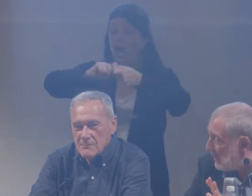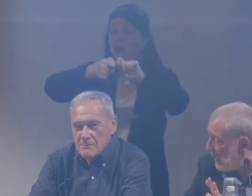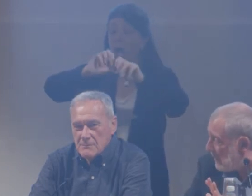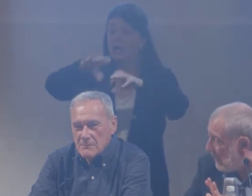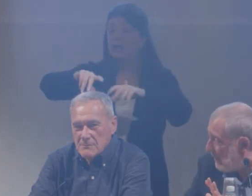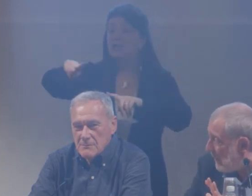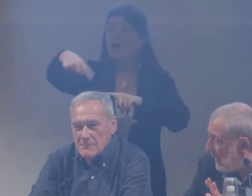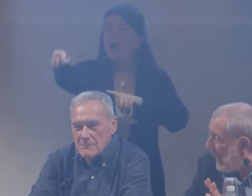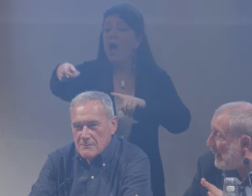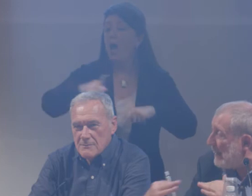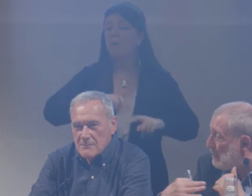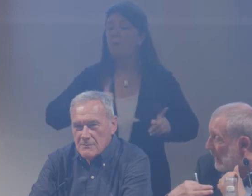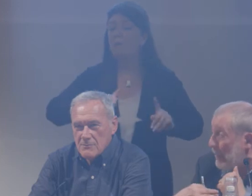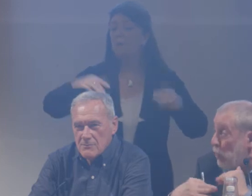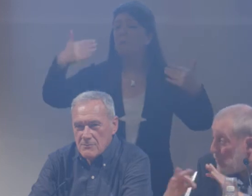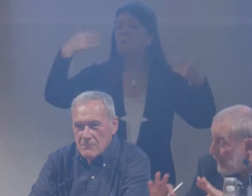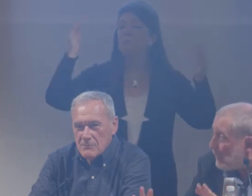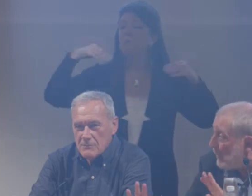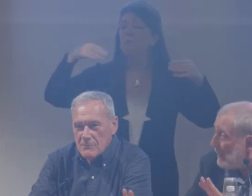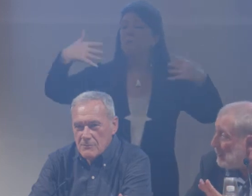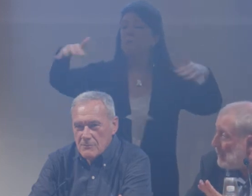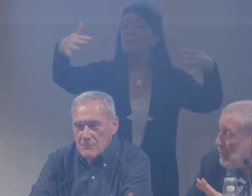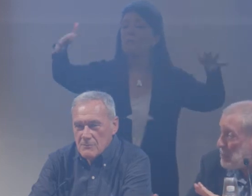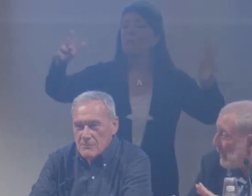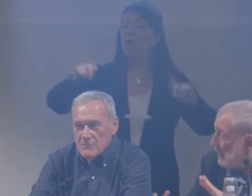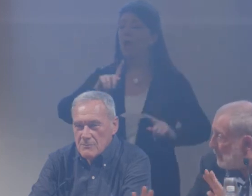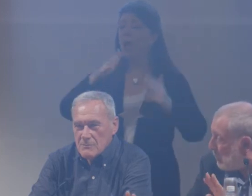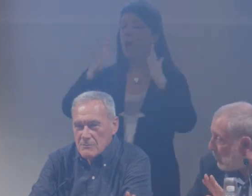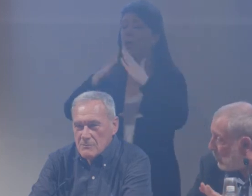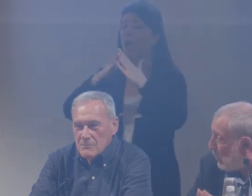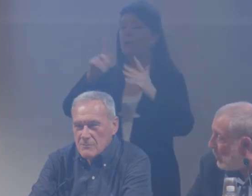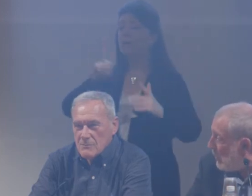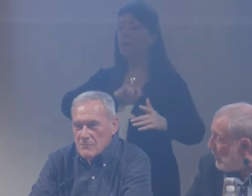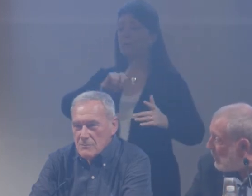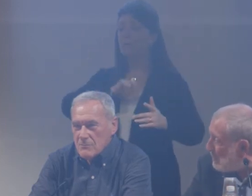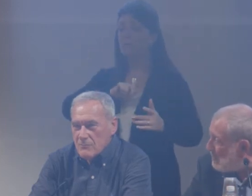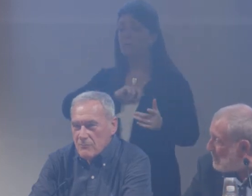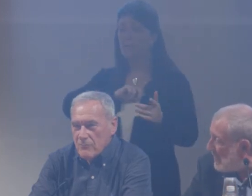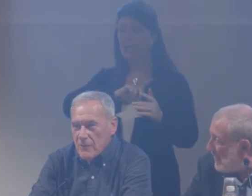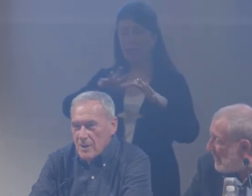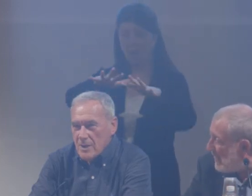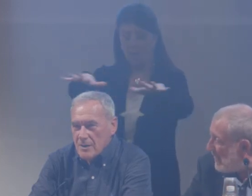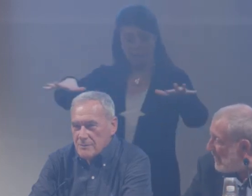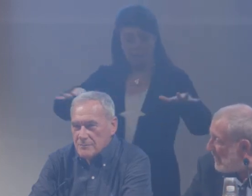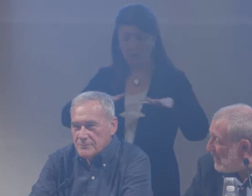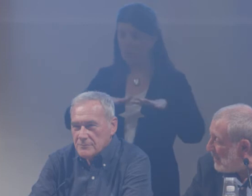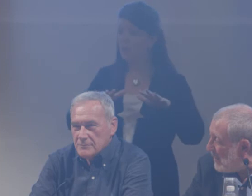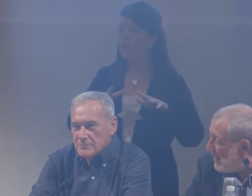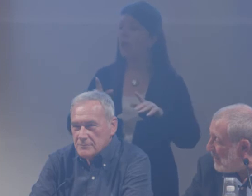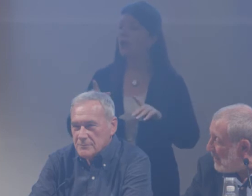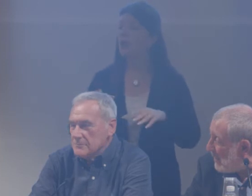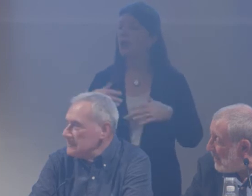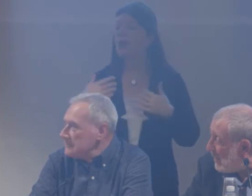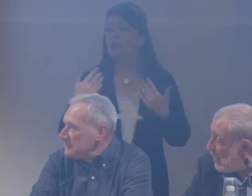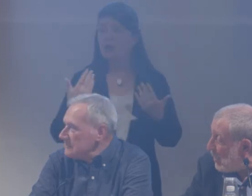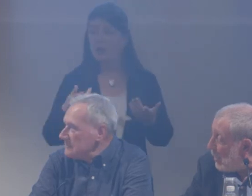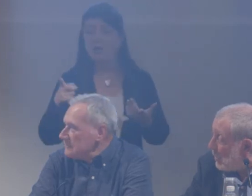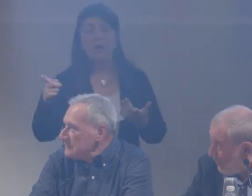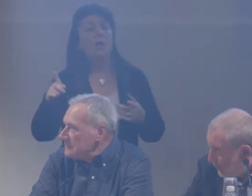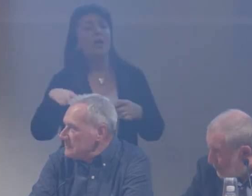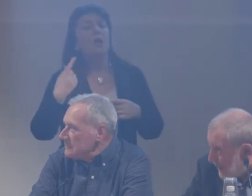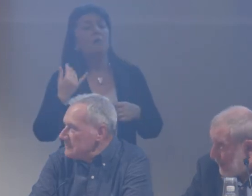ci interessava. Era la mia, lontano da casa mia può cadere il mondo. No, e poi il problema è che il palermitano pensa che alla fine si vive